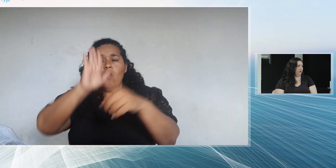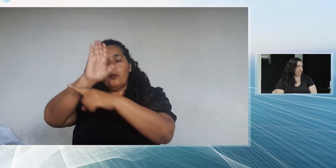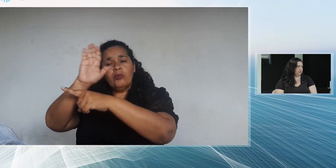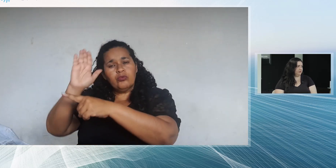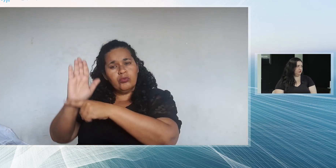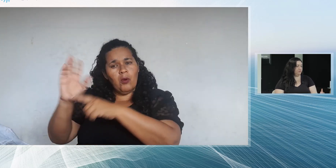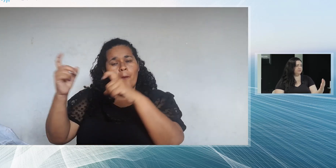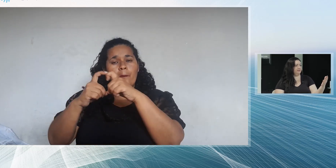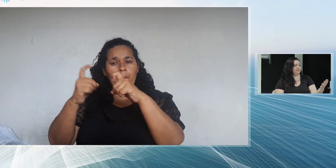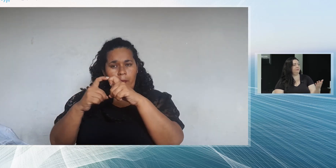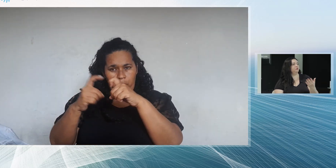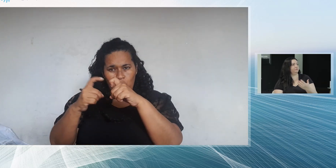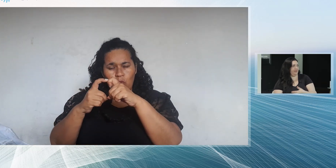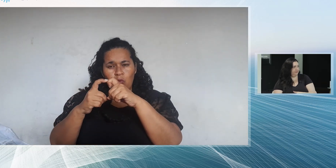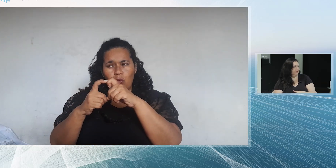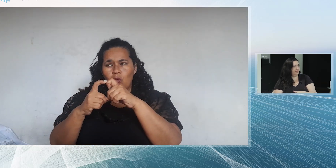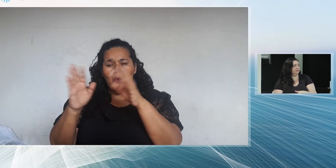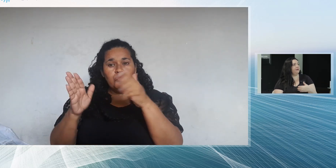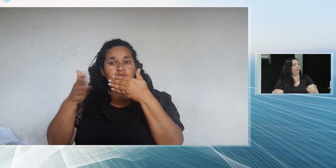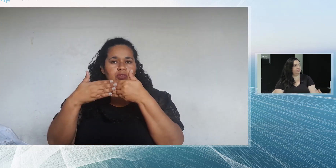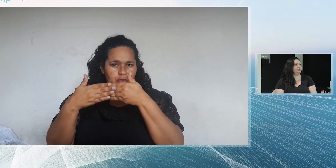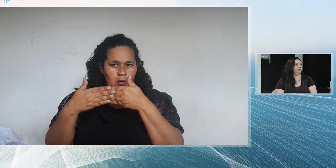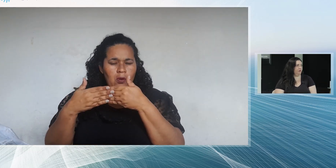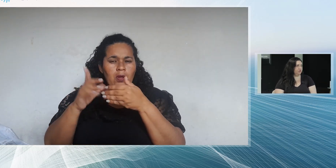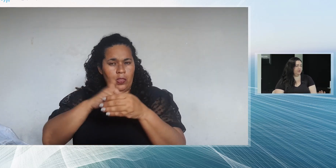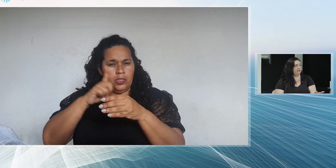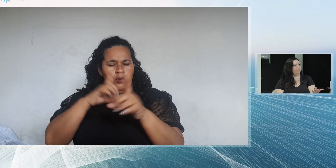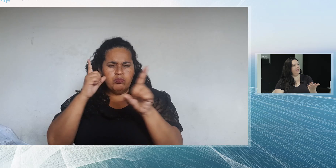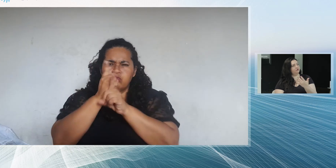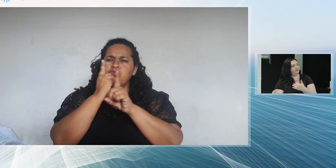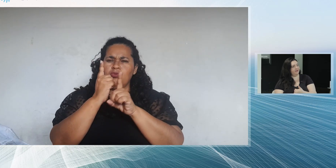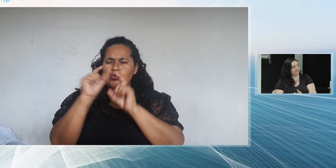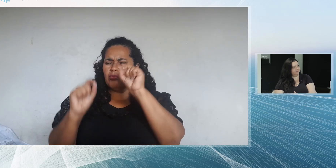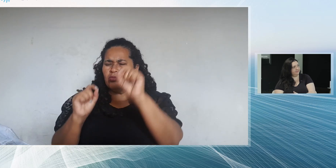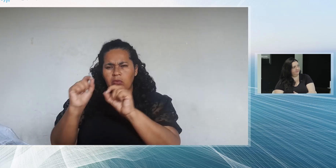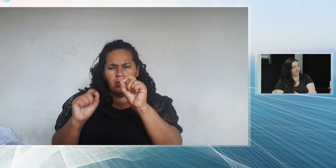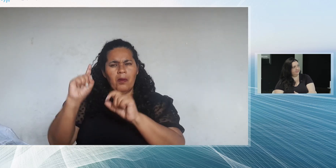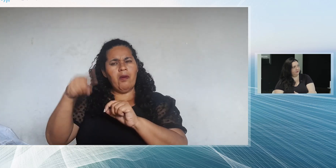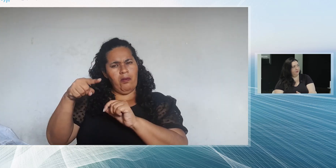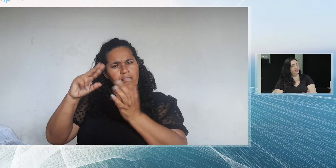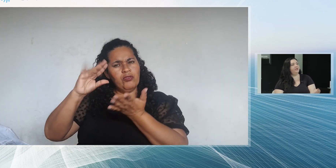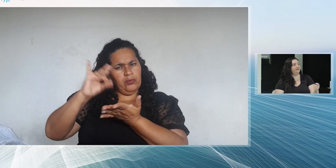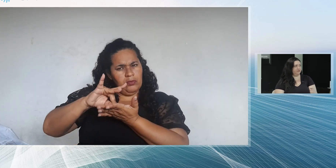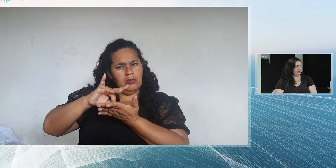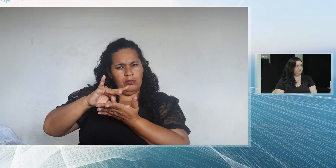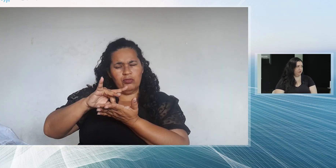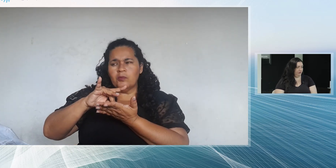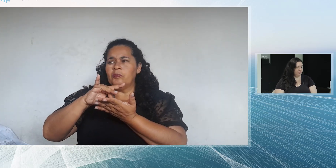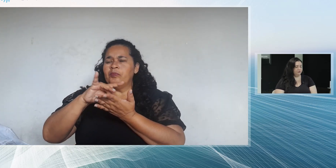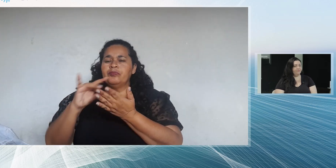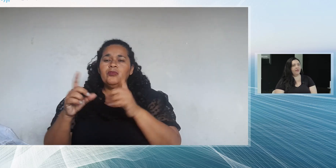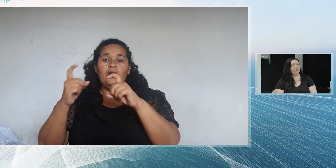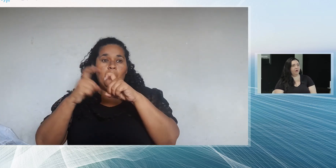fechar o diagnóstico, né? A gente consegue ter uma suspeita da hipótese diagnóstica e é o médico que vai receber essa avaliação e vai fechar